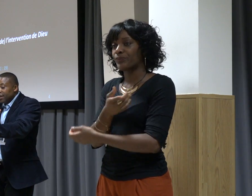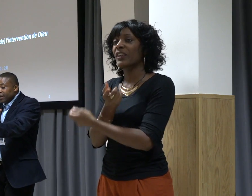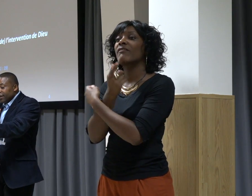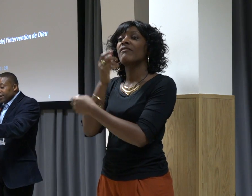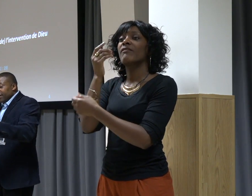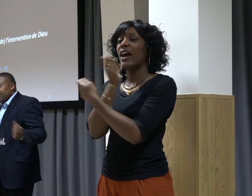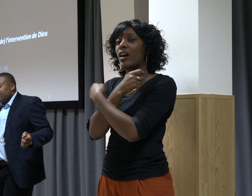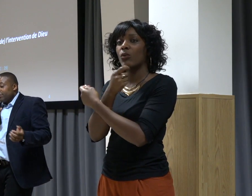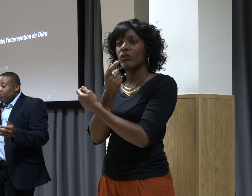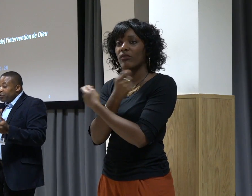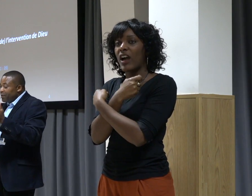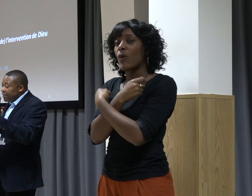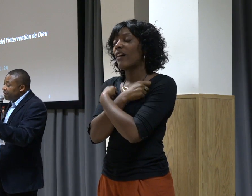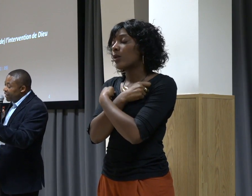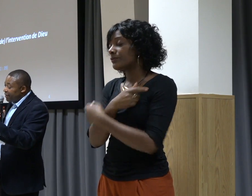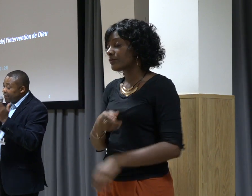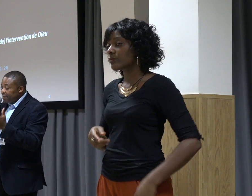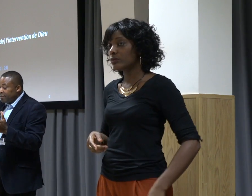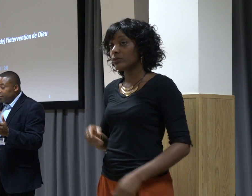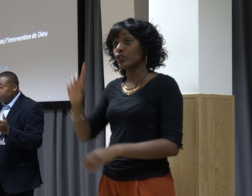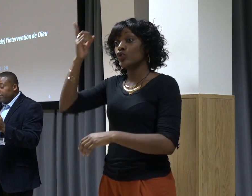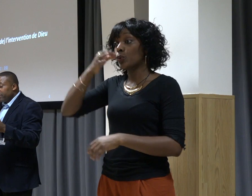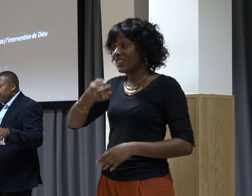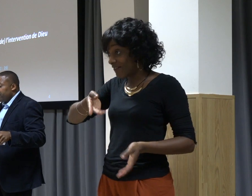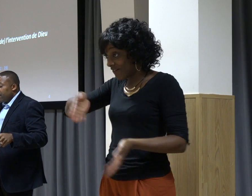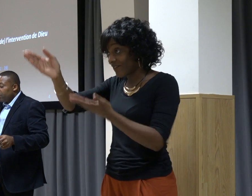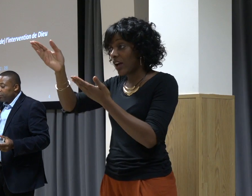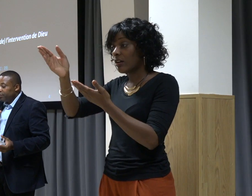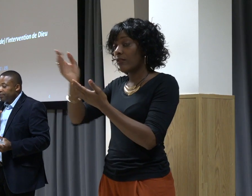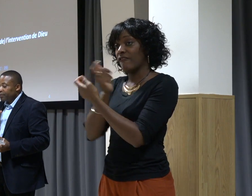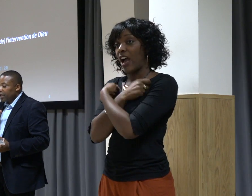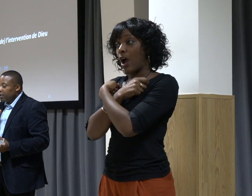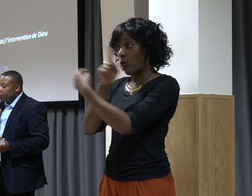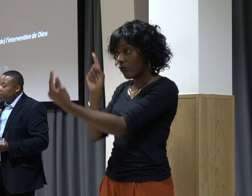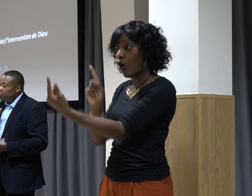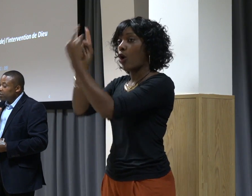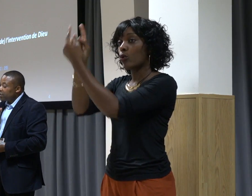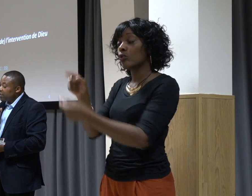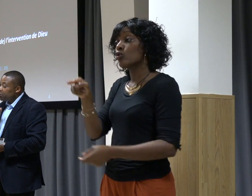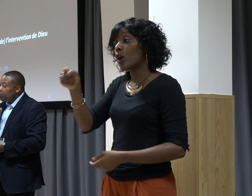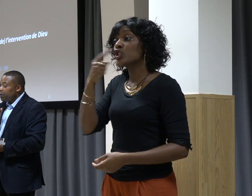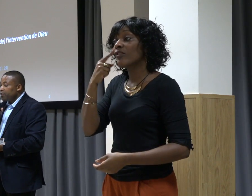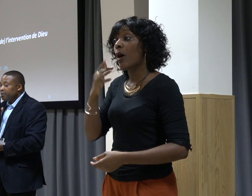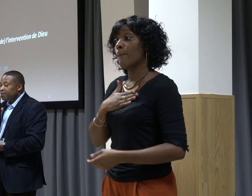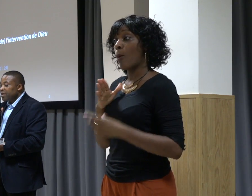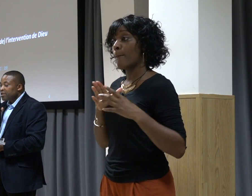10, Dieu lui dit maintenant, vas-y, je t'enverrai vers Pharaon et tu feras sortir d'Égypte mon peuple, les